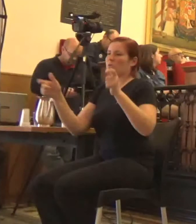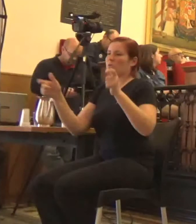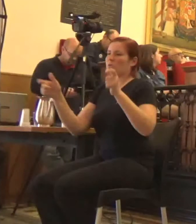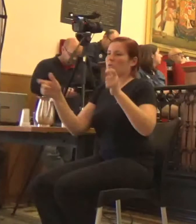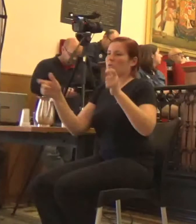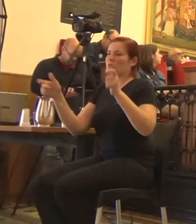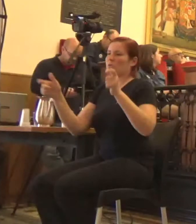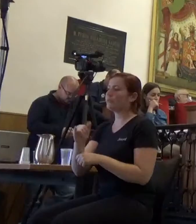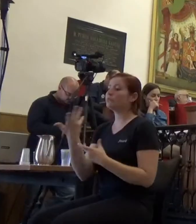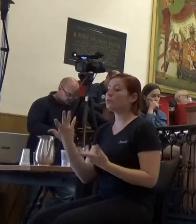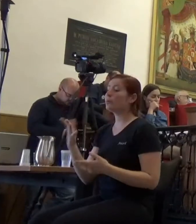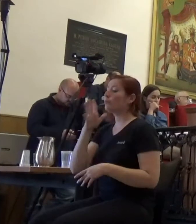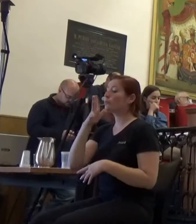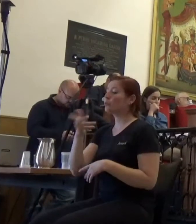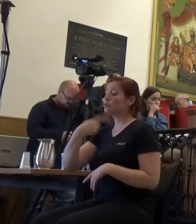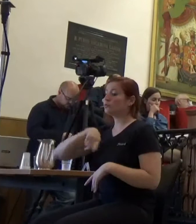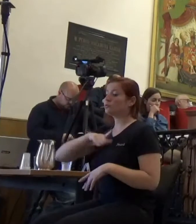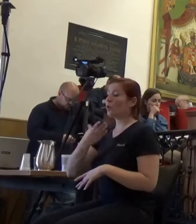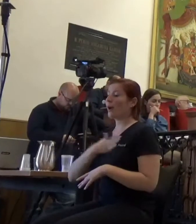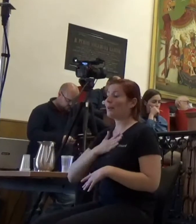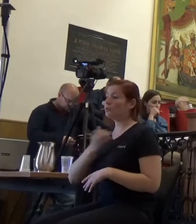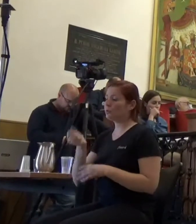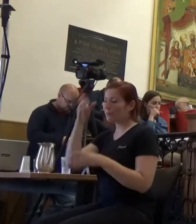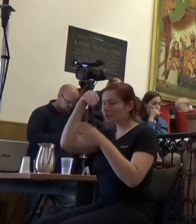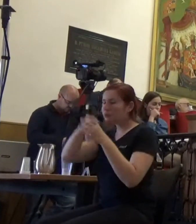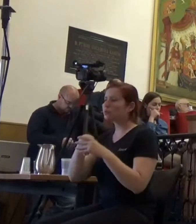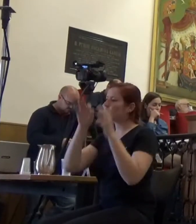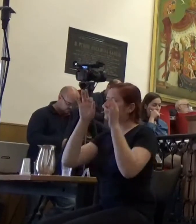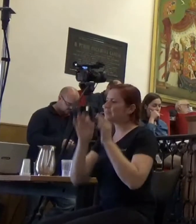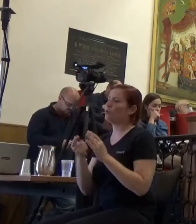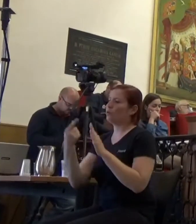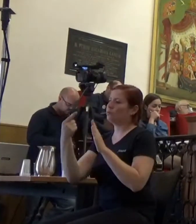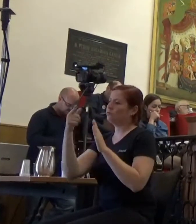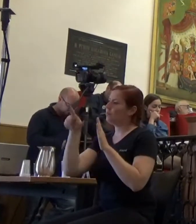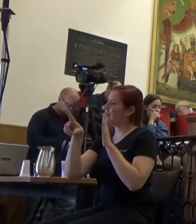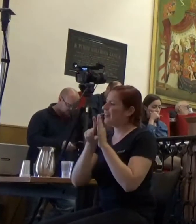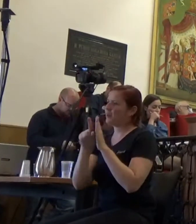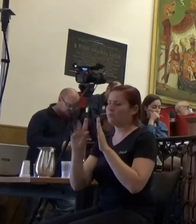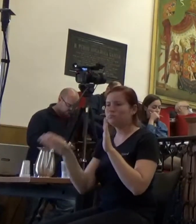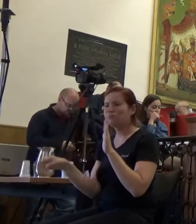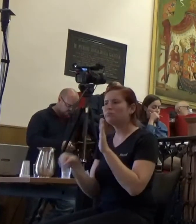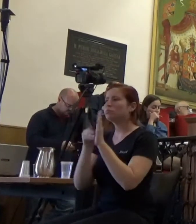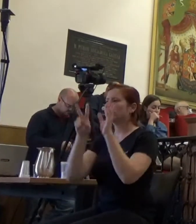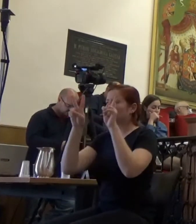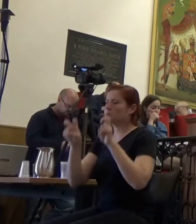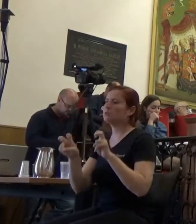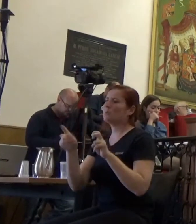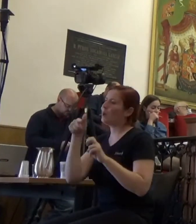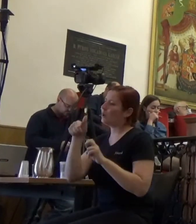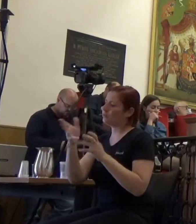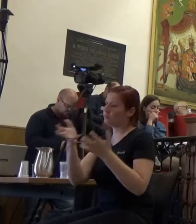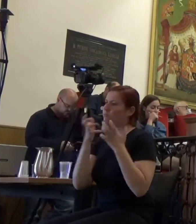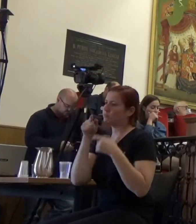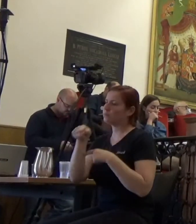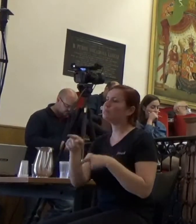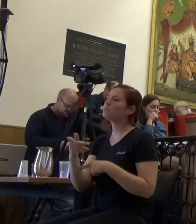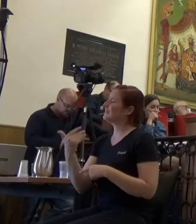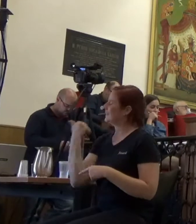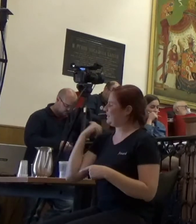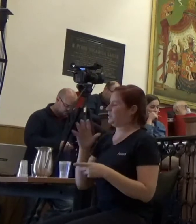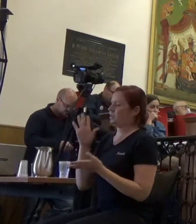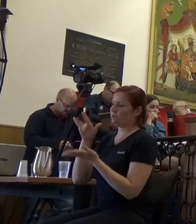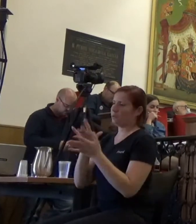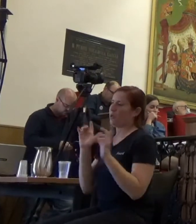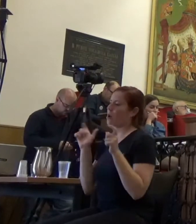licitaciones del ayuntamiento se incorporarán cláusulas sociales en este sentido y puedo decir que ya se han mantenido reuniones